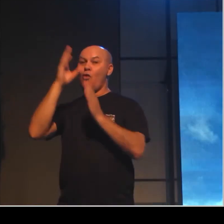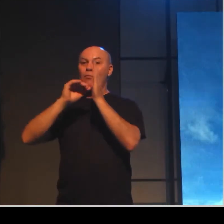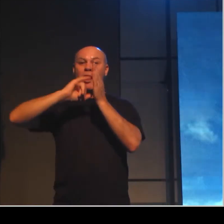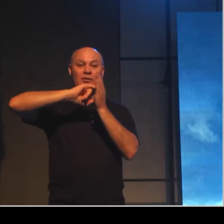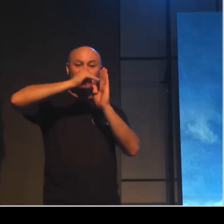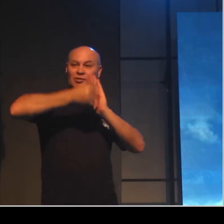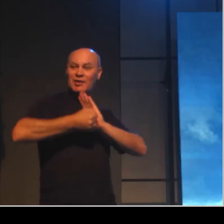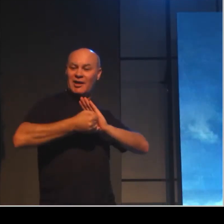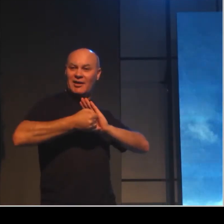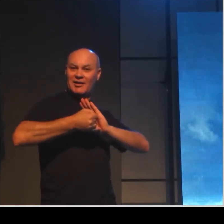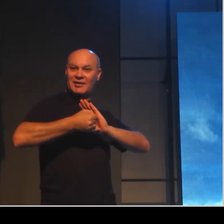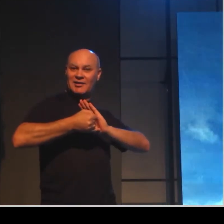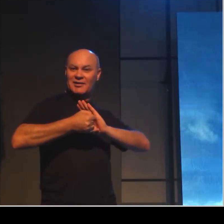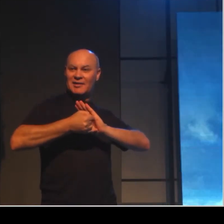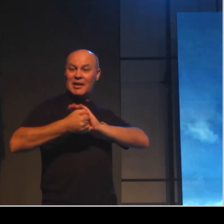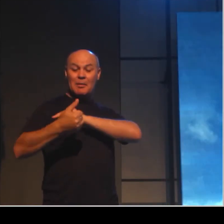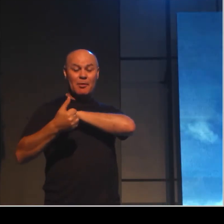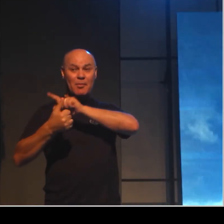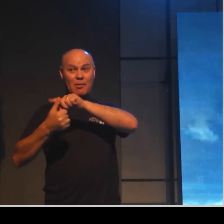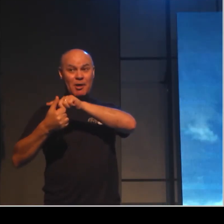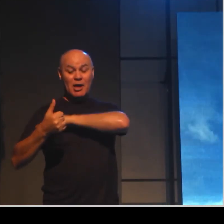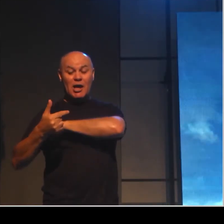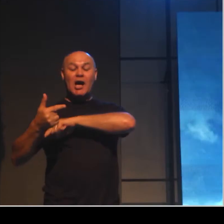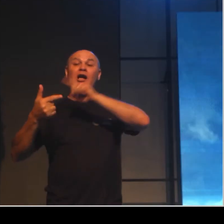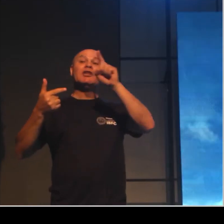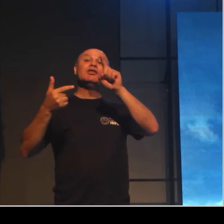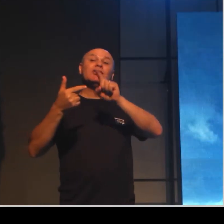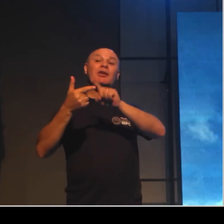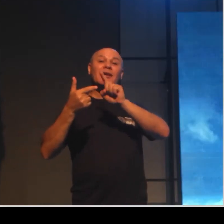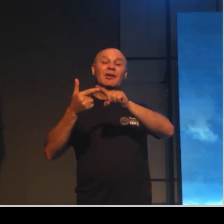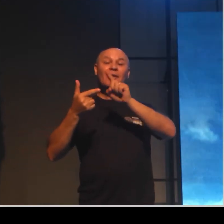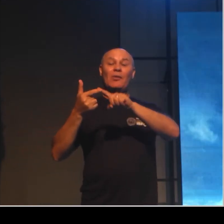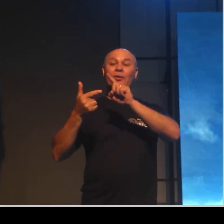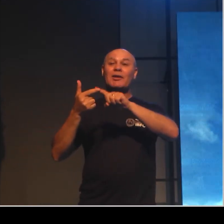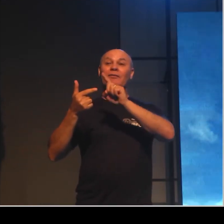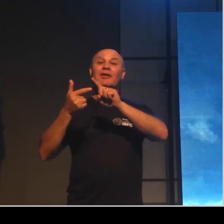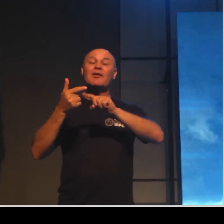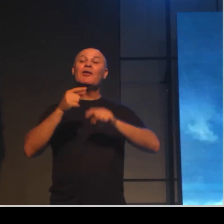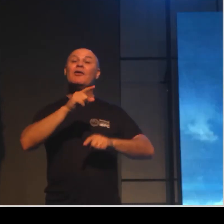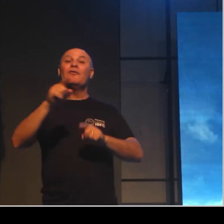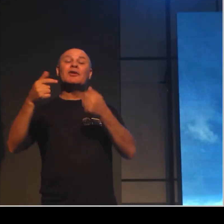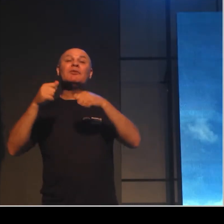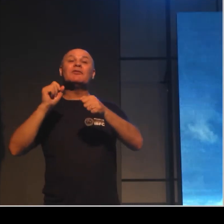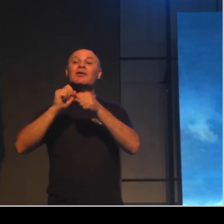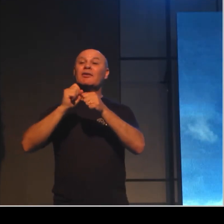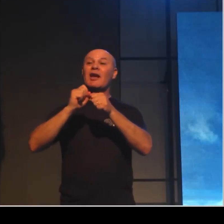celebrar um Deus presente, celebrar um Deus